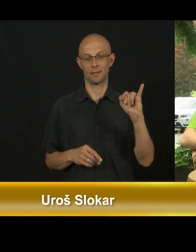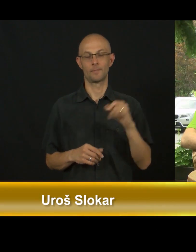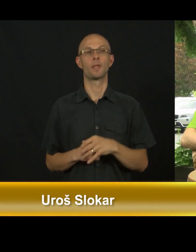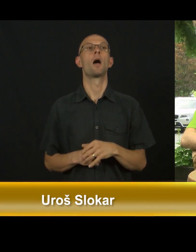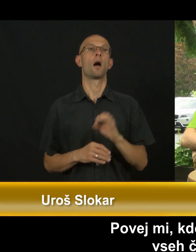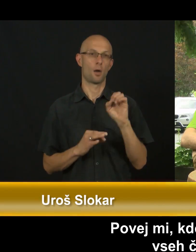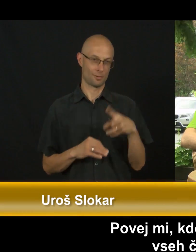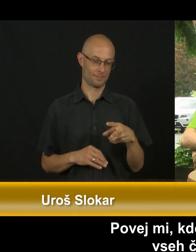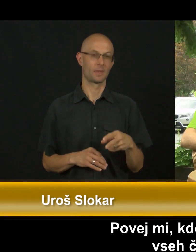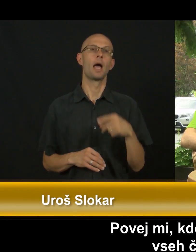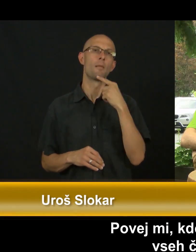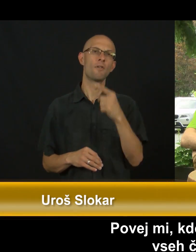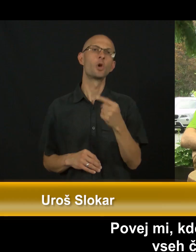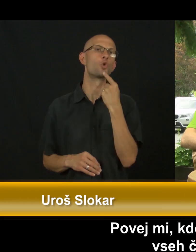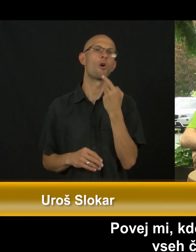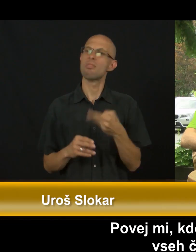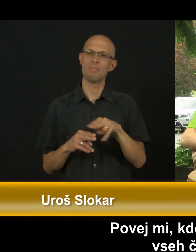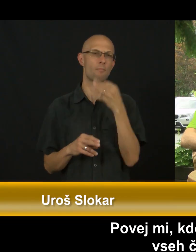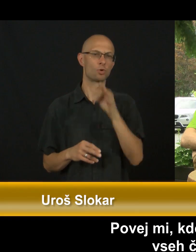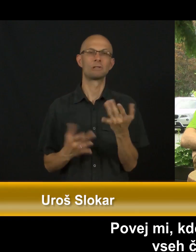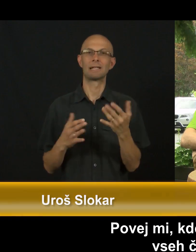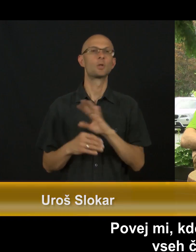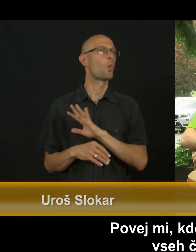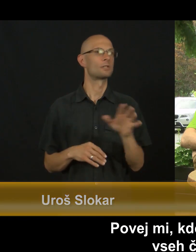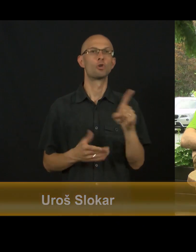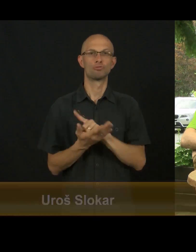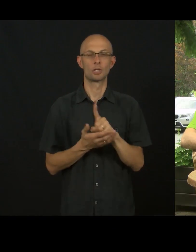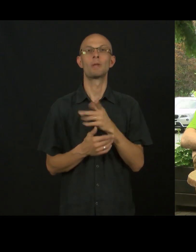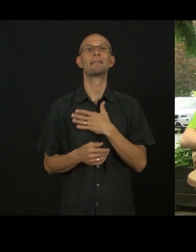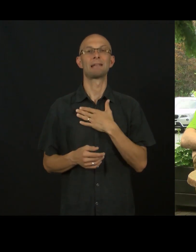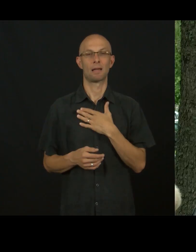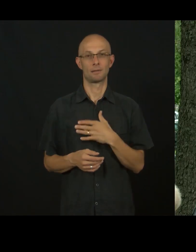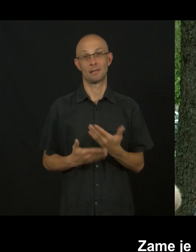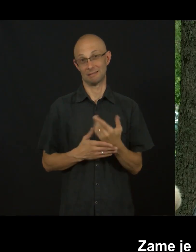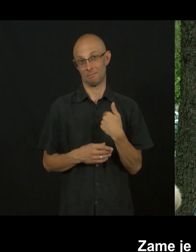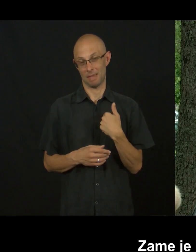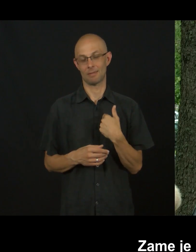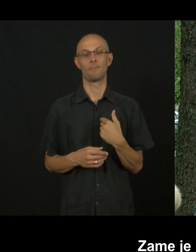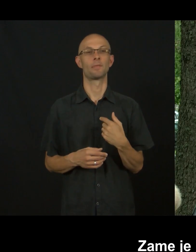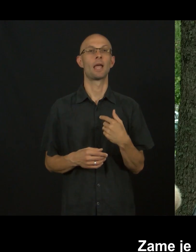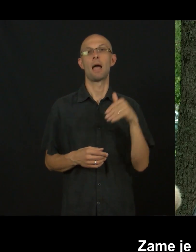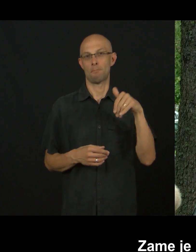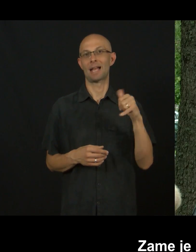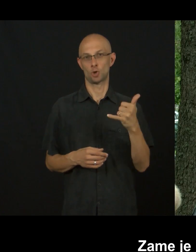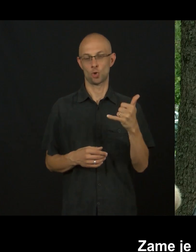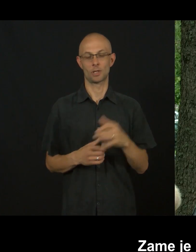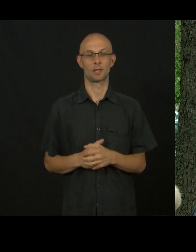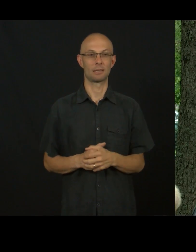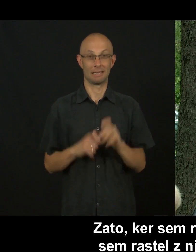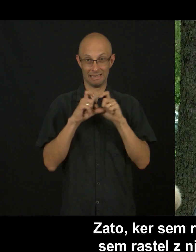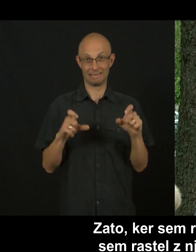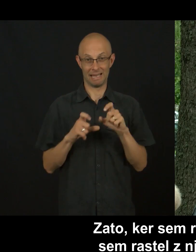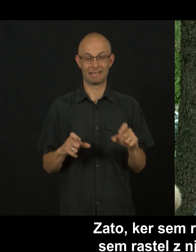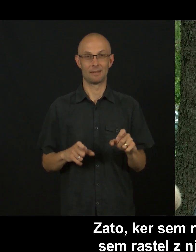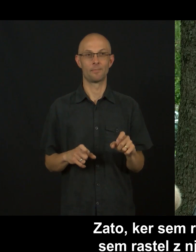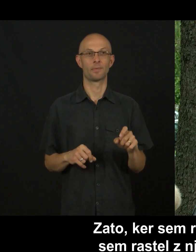Ok. Povej mi, kdo je najbolj igral te vseh časov in zakaj? Za mene je Michael Jordan,